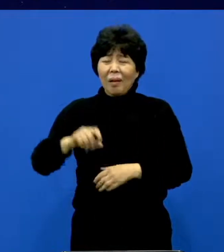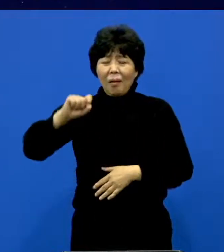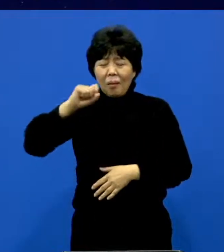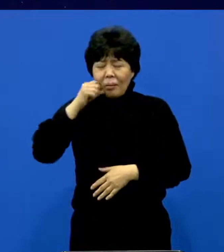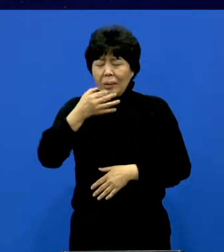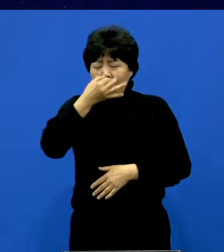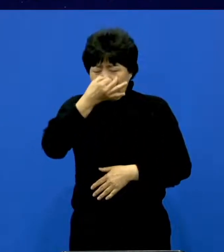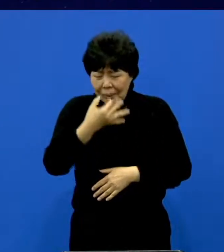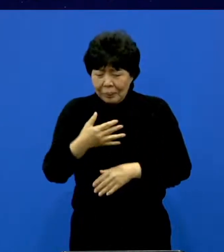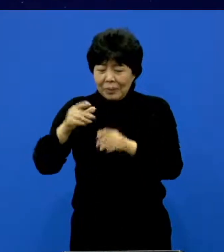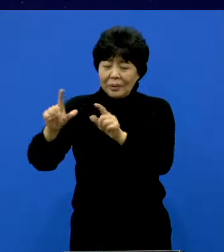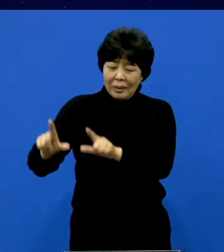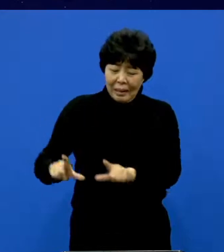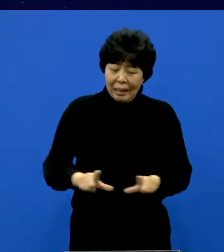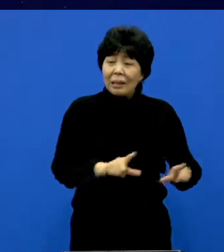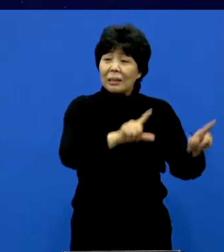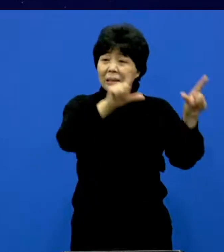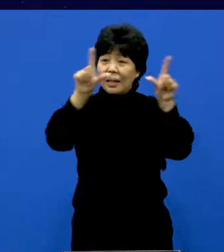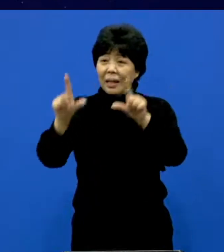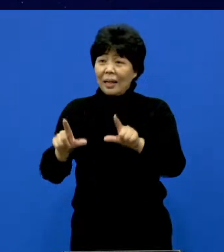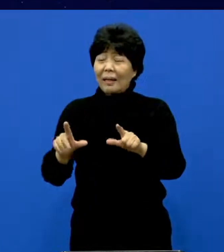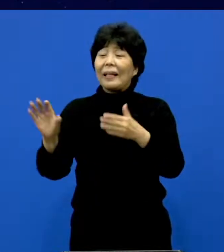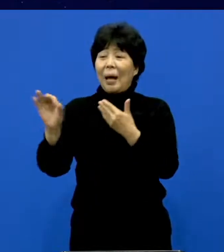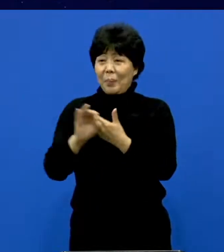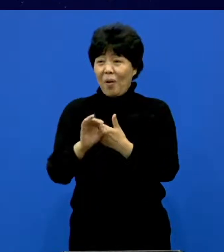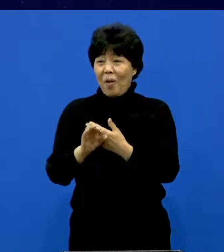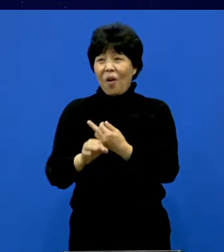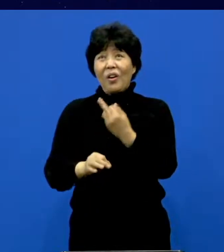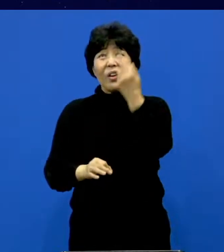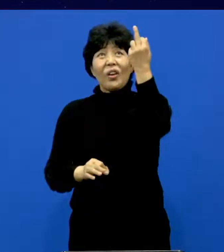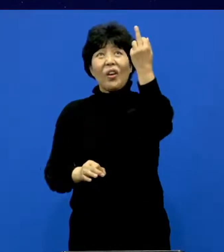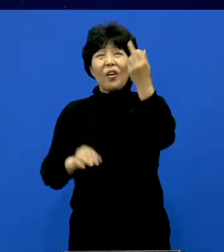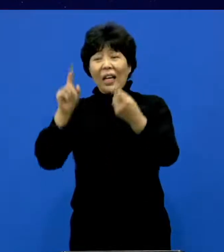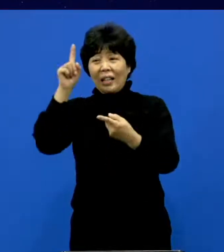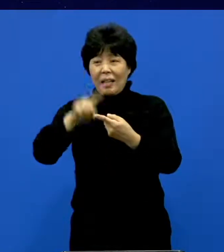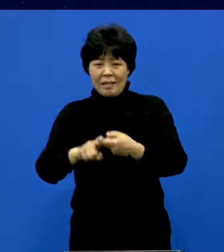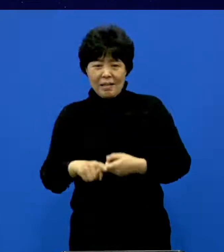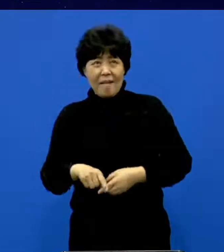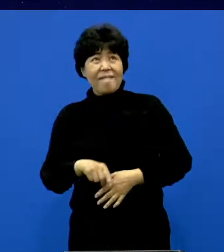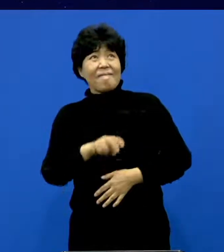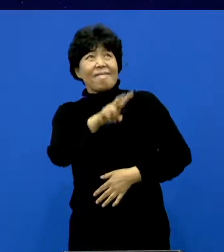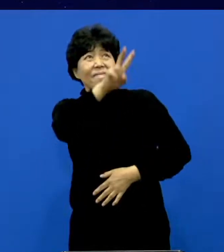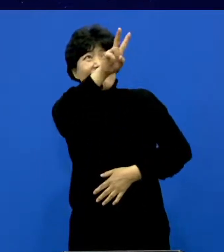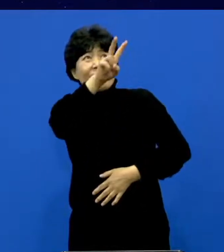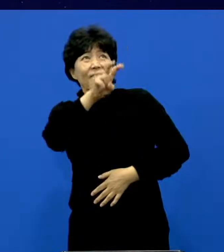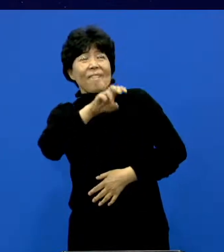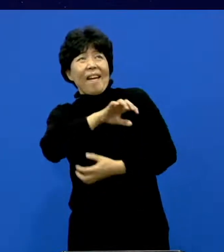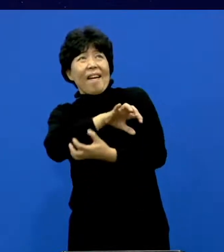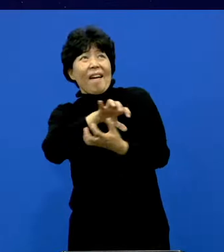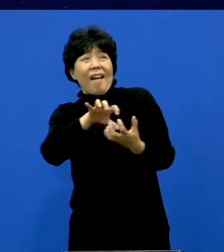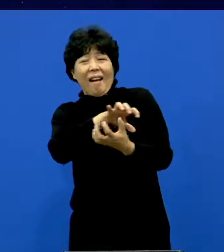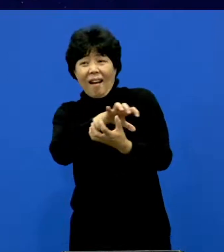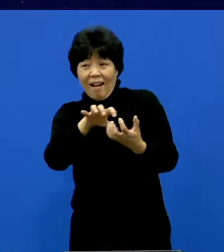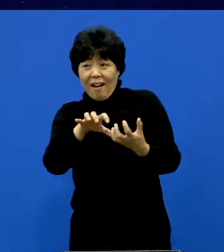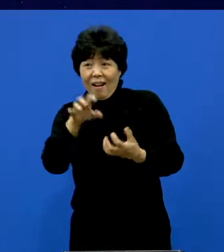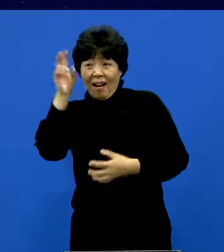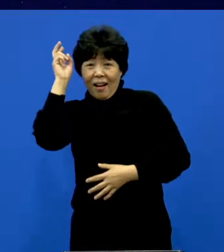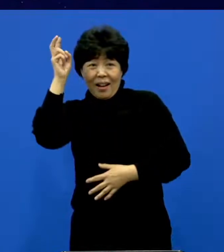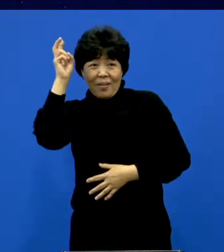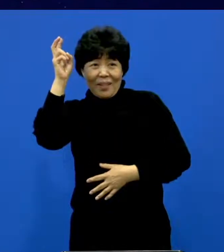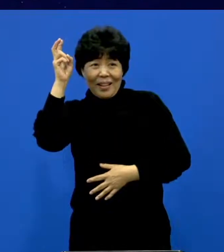세월을 보냈다면 형들에 대해서 어떤 생각이 들까요, 여러분? 중국 영화로 돌아가면 요셉의 형들은 다